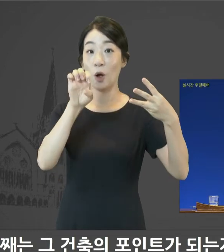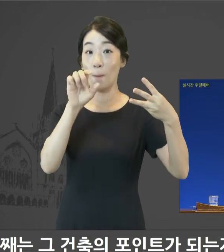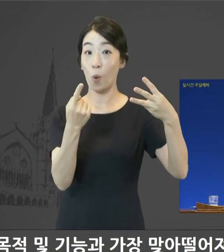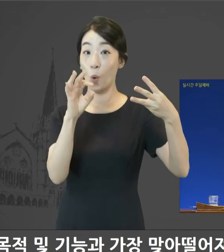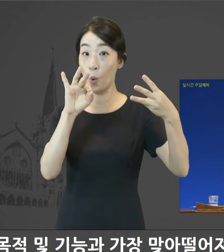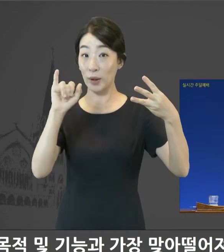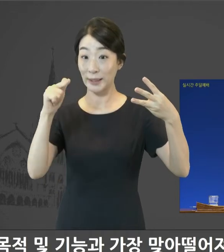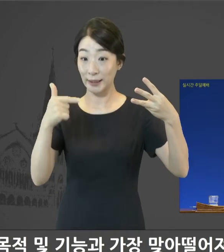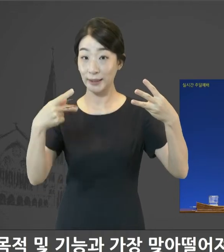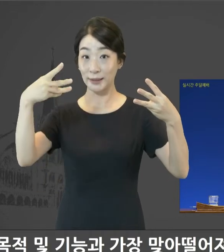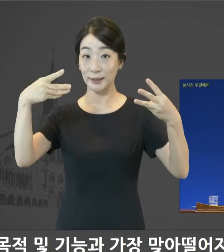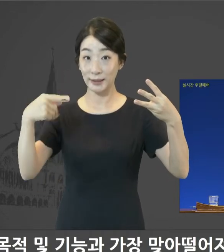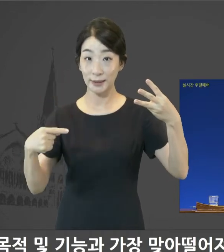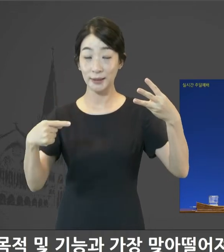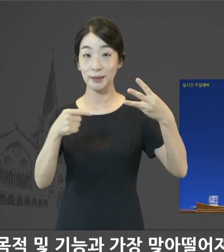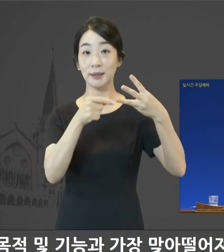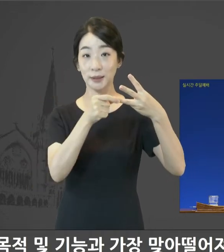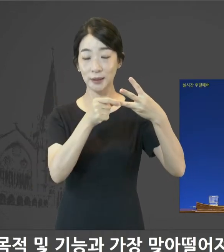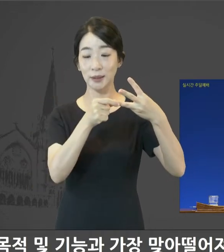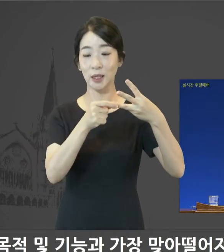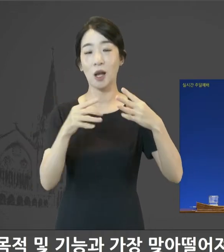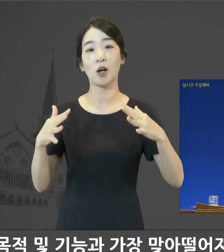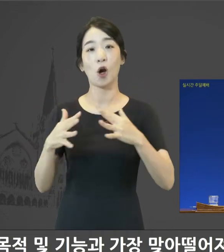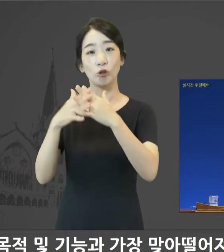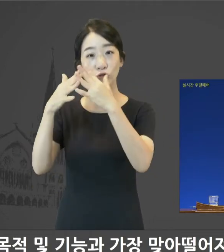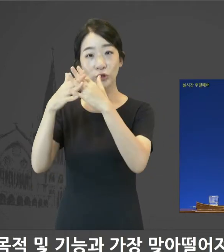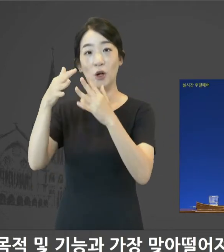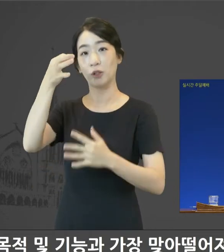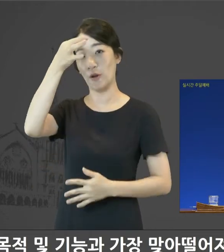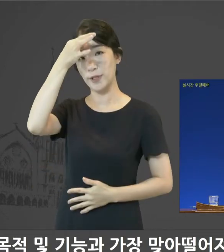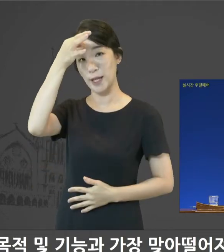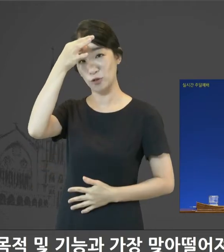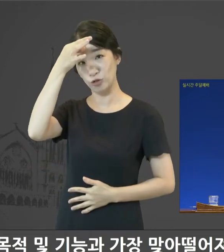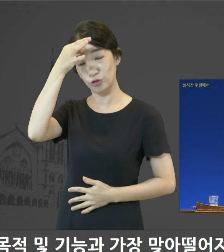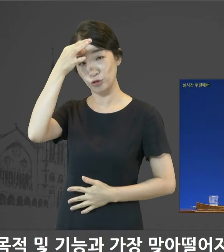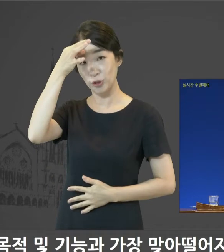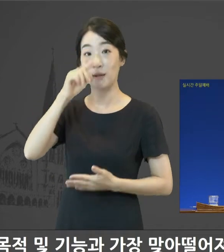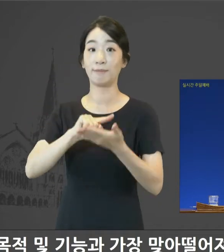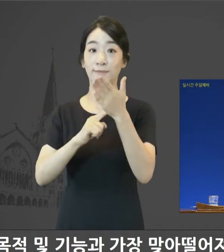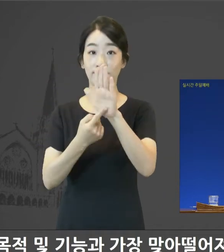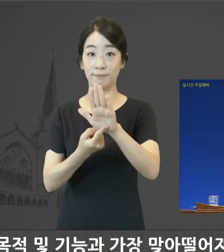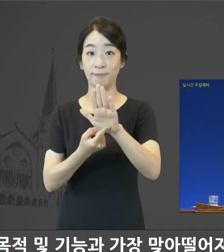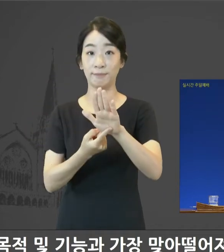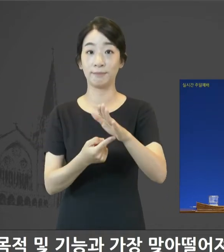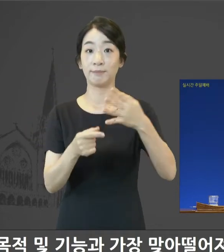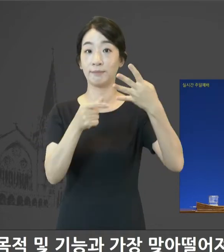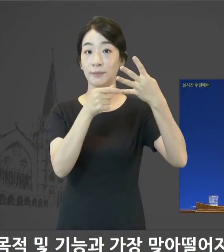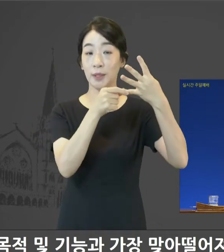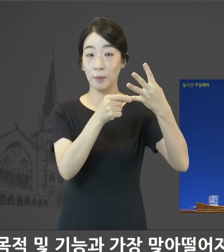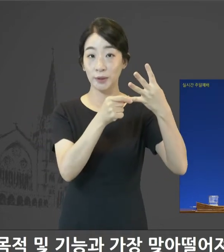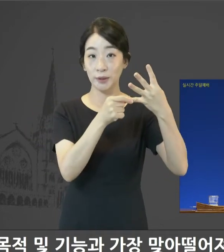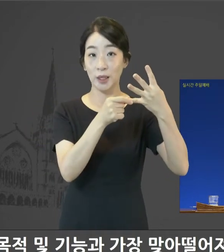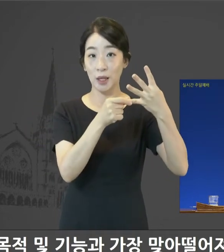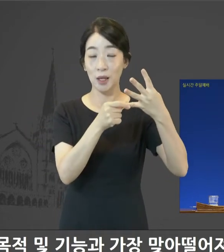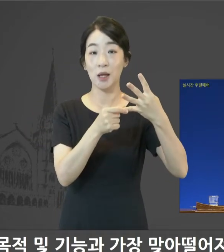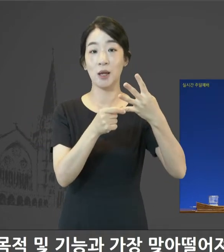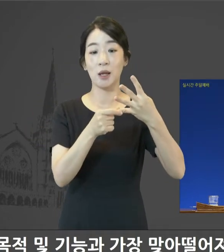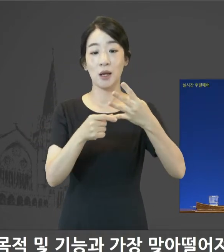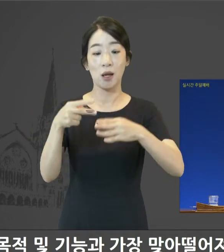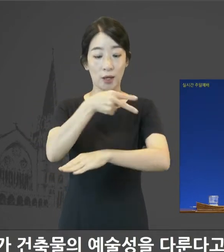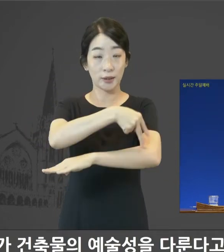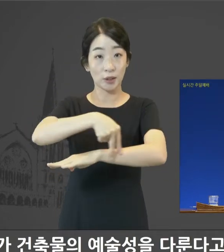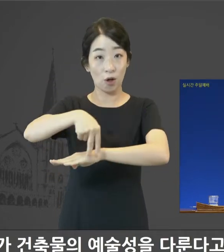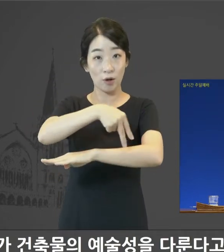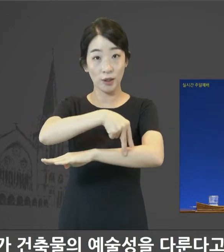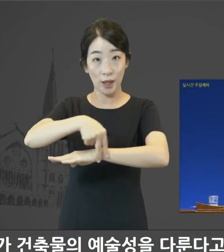포인트가 건축물의 예술성을 좌우한다 합니다. 네 번째는 설계와 공정 과정이 있어야